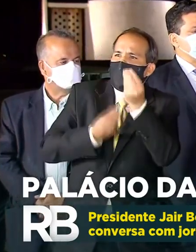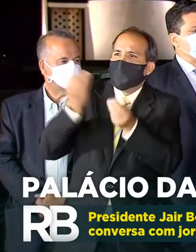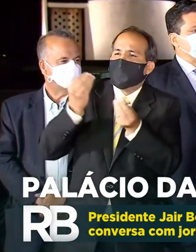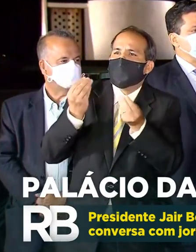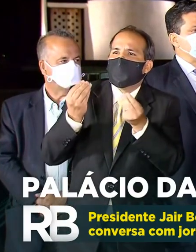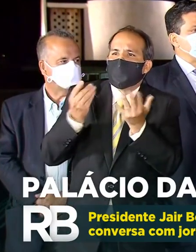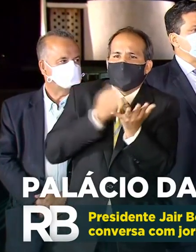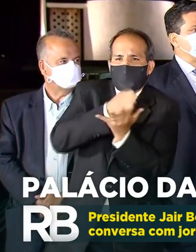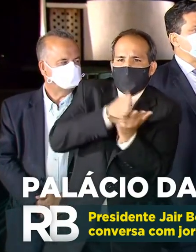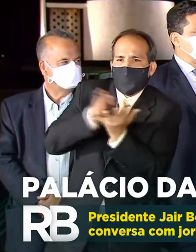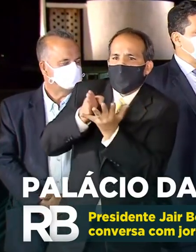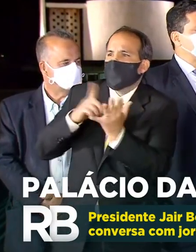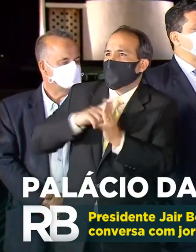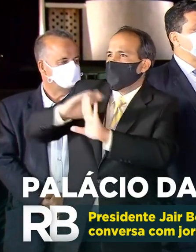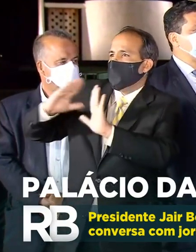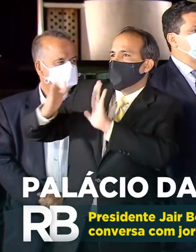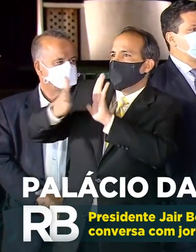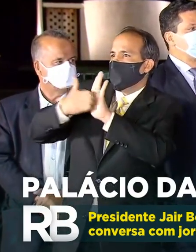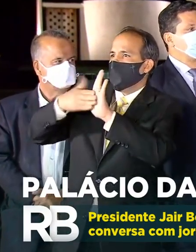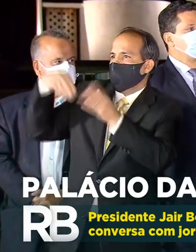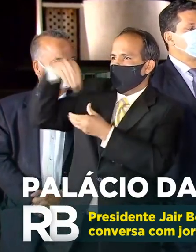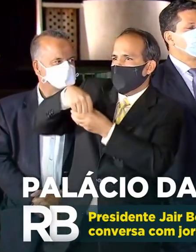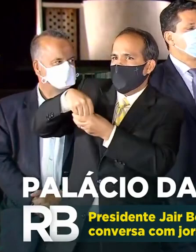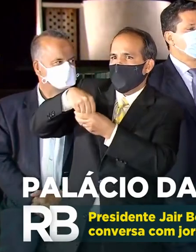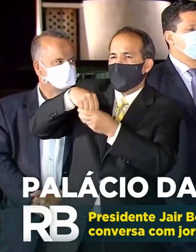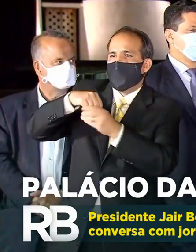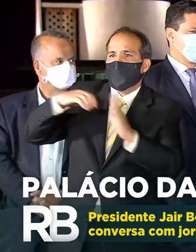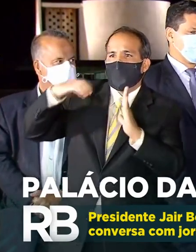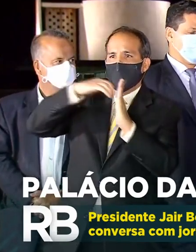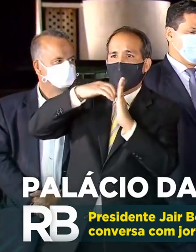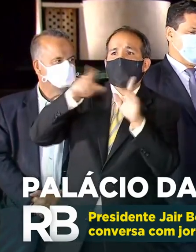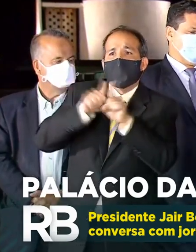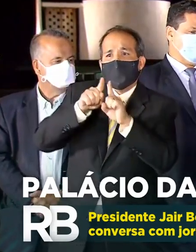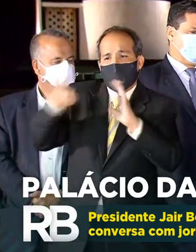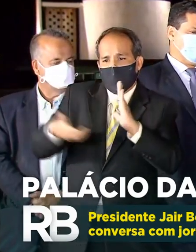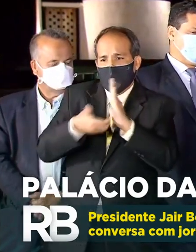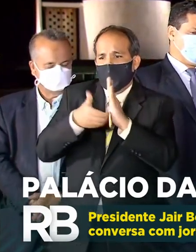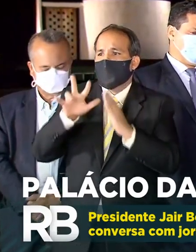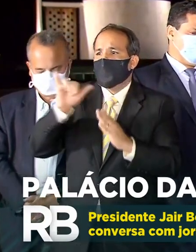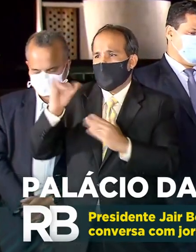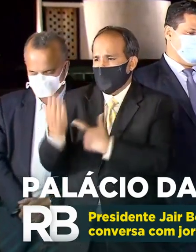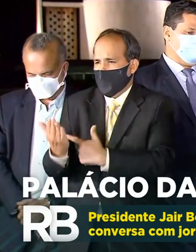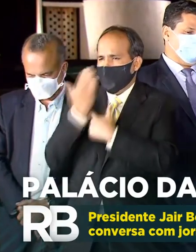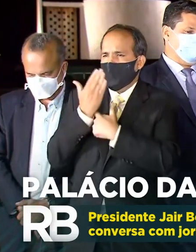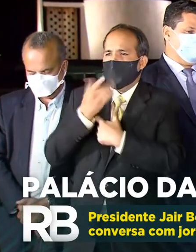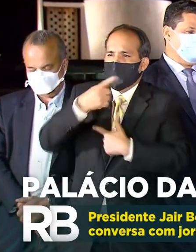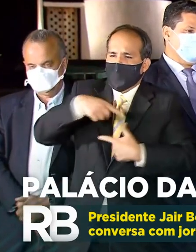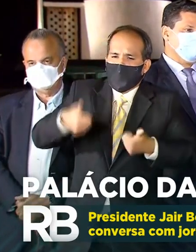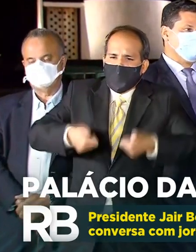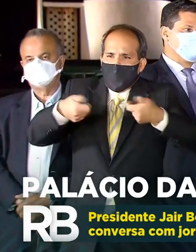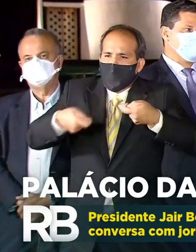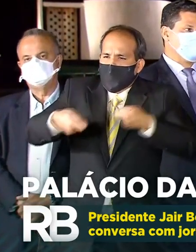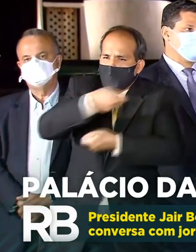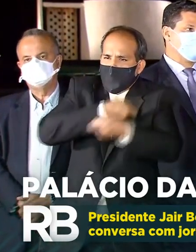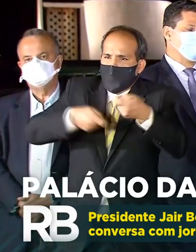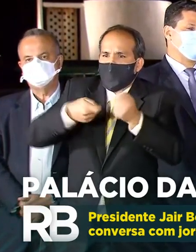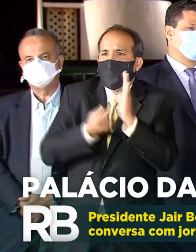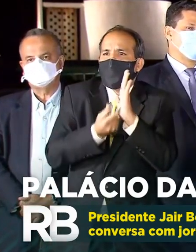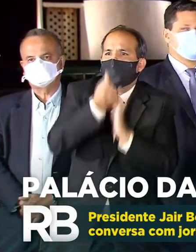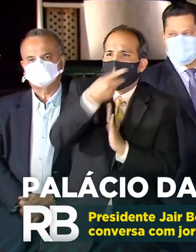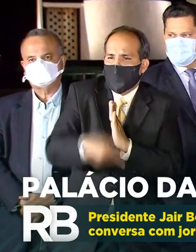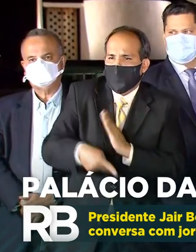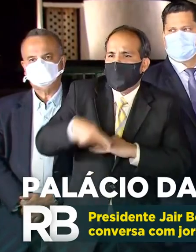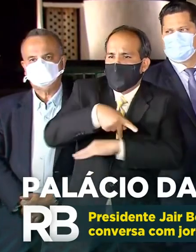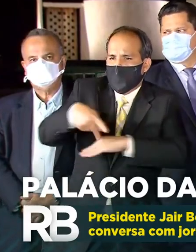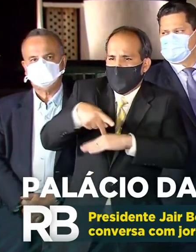propostas que existem hoje no Senado Federal e também na Câmara dos Deputados, vai nos dar as condições de melhor administrar o nosso orçamento. Junto com isso,